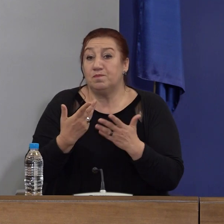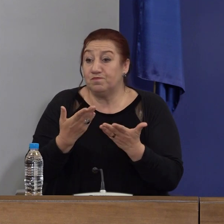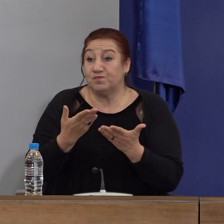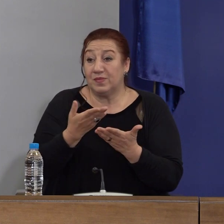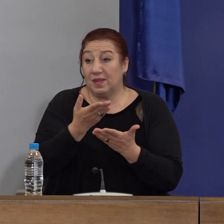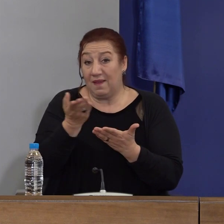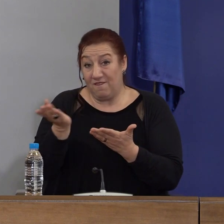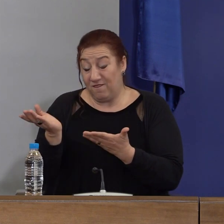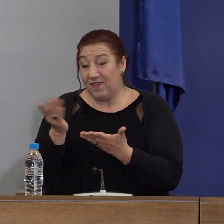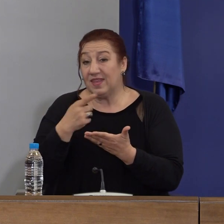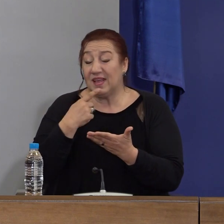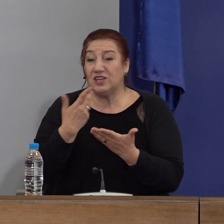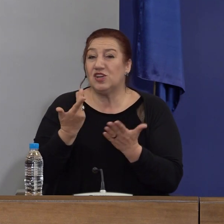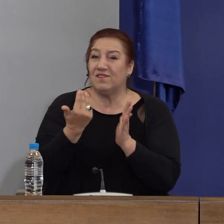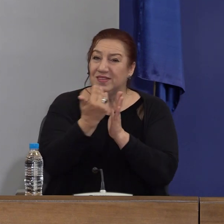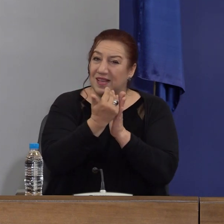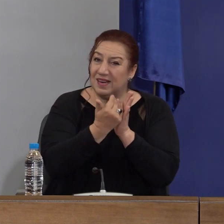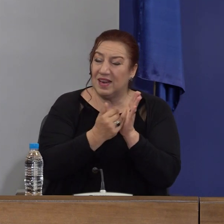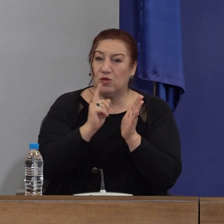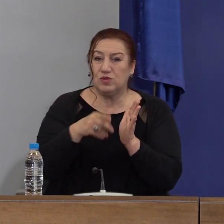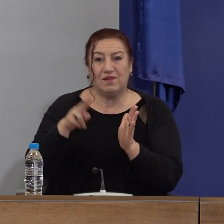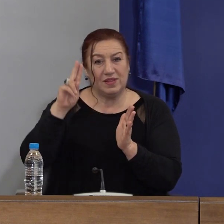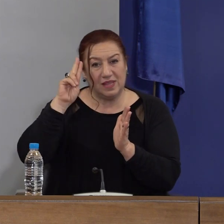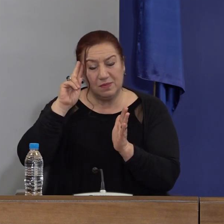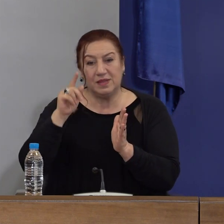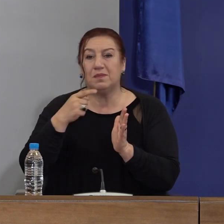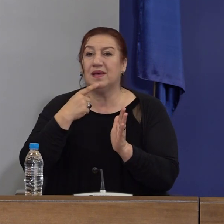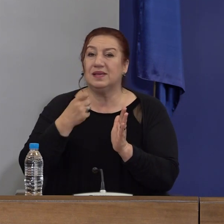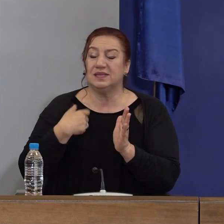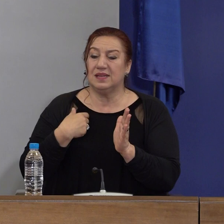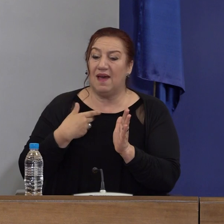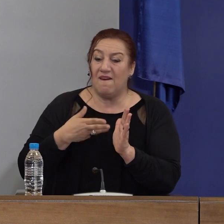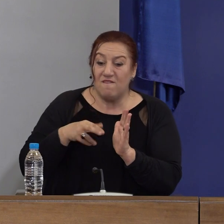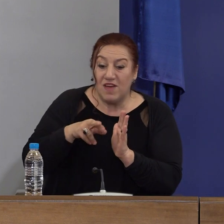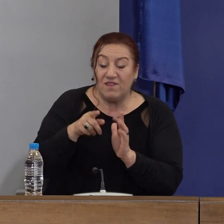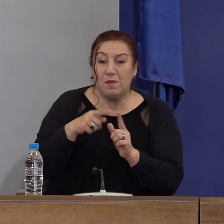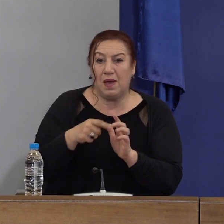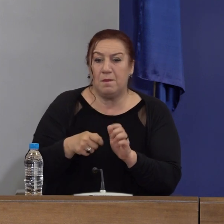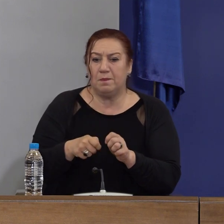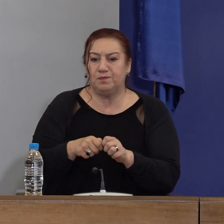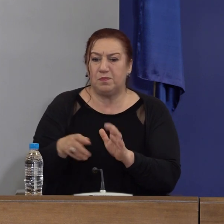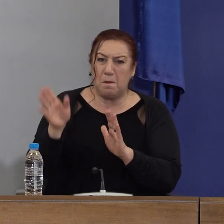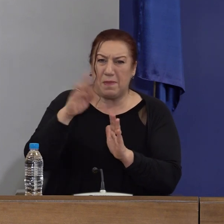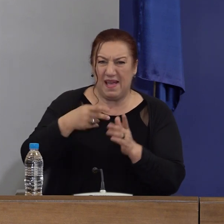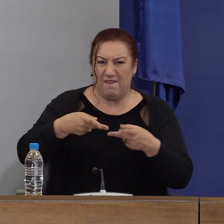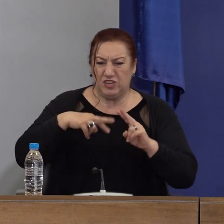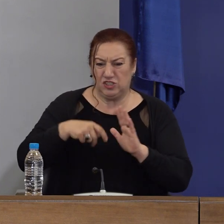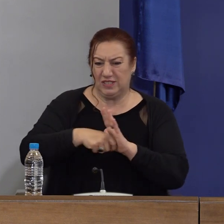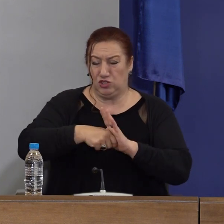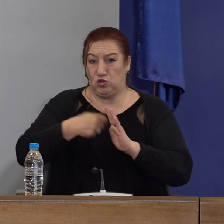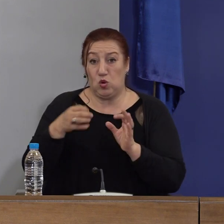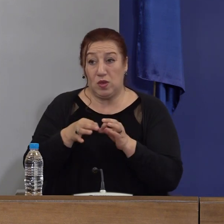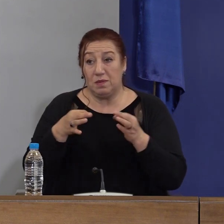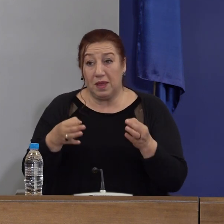какви са критериите, които трябва да бъдат изпълнени, за да вървим към затягане на мерките. Разбирам, че е такава хипотеза, но все